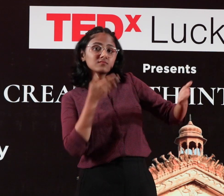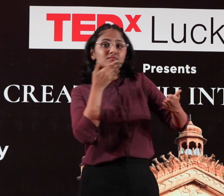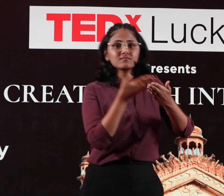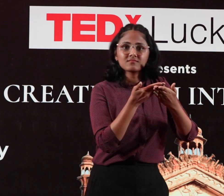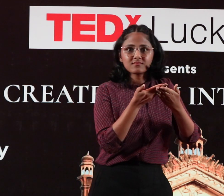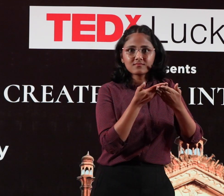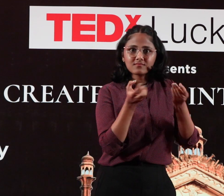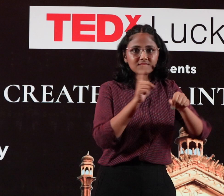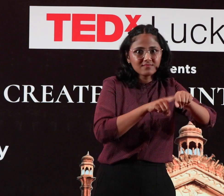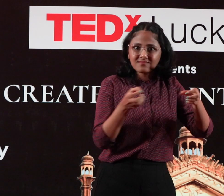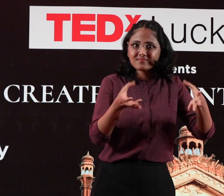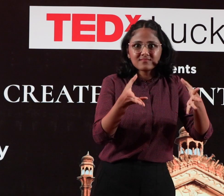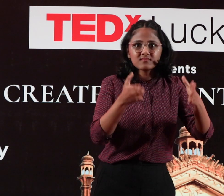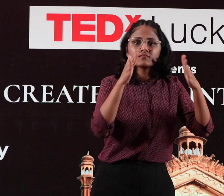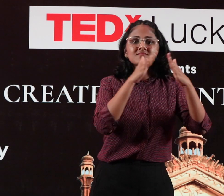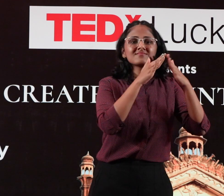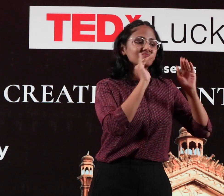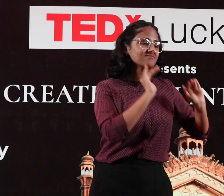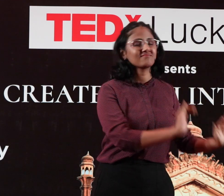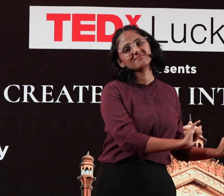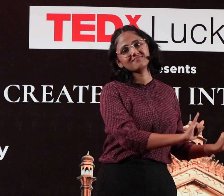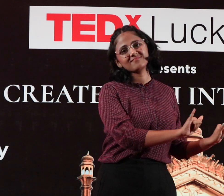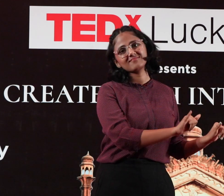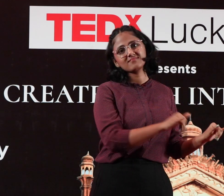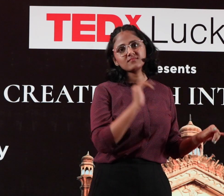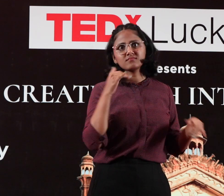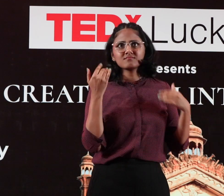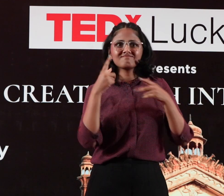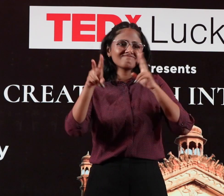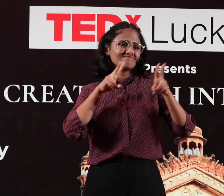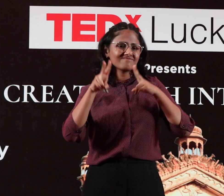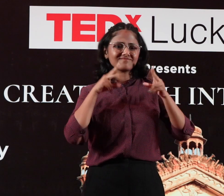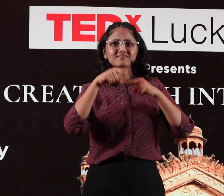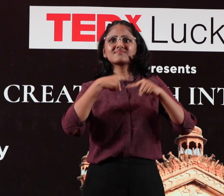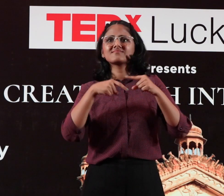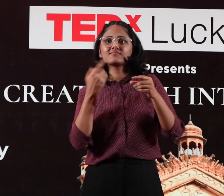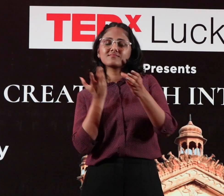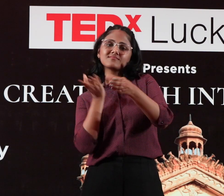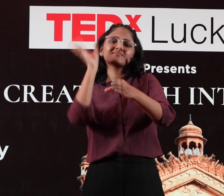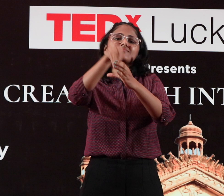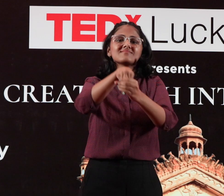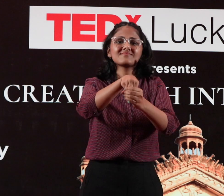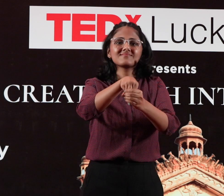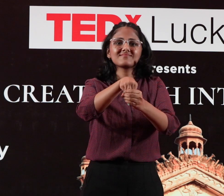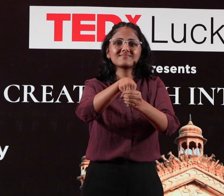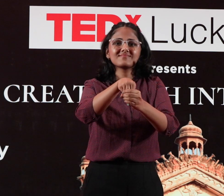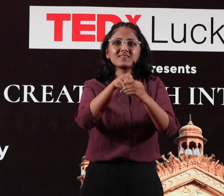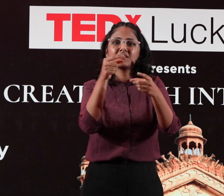है, वो घर बैठा हुआ है। हम इंक्लूजन की बात तो करते हैं, अनफॉर्चुनेटली बहुत ही ऐसे कम स्कूल्स हैं,